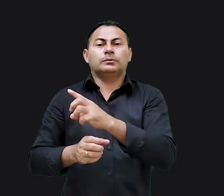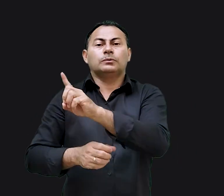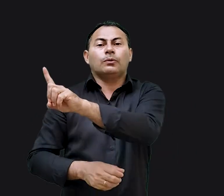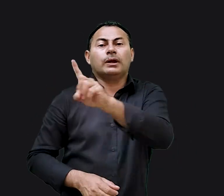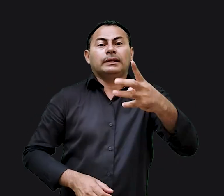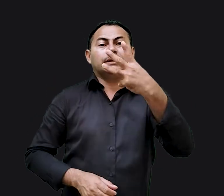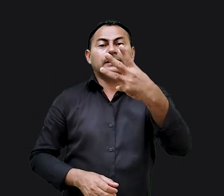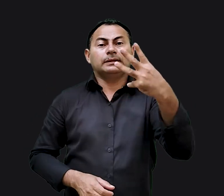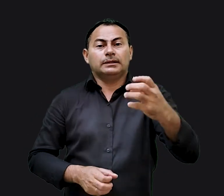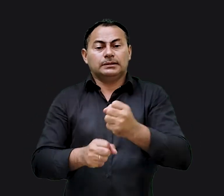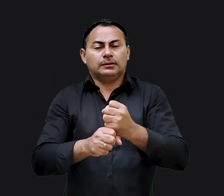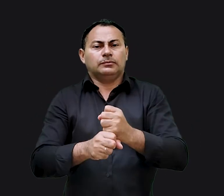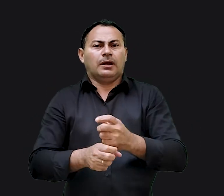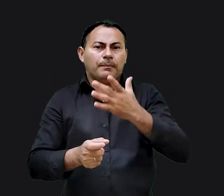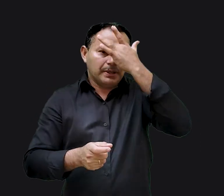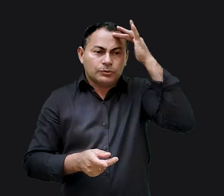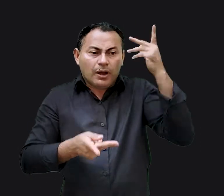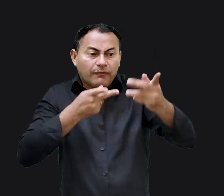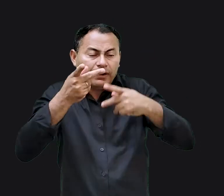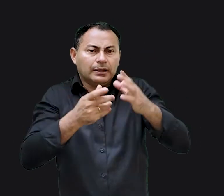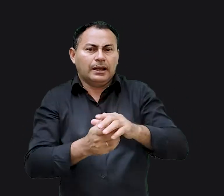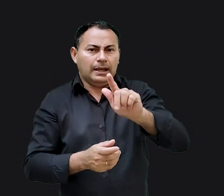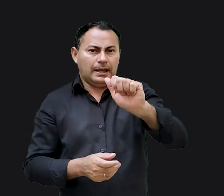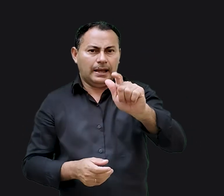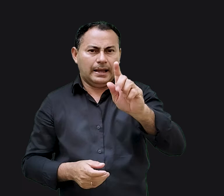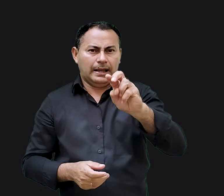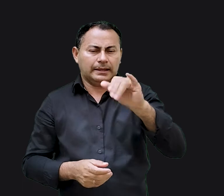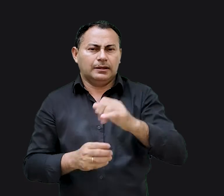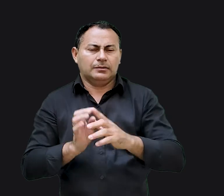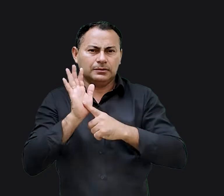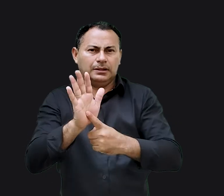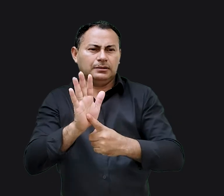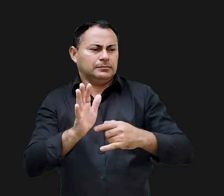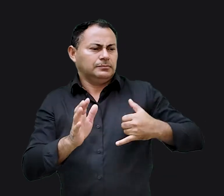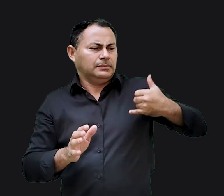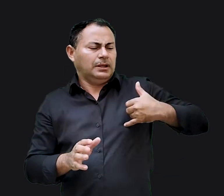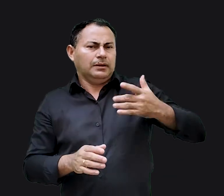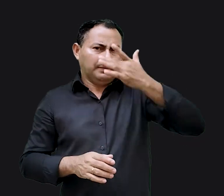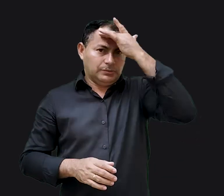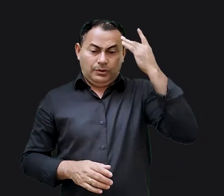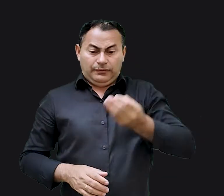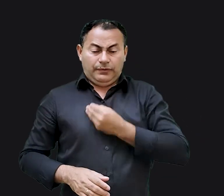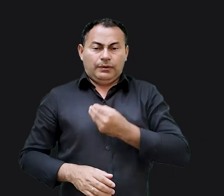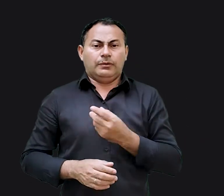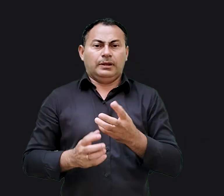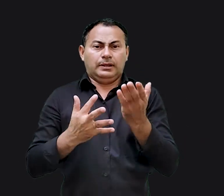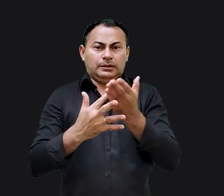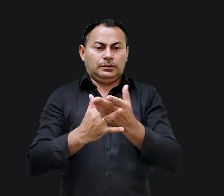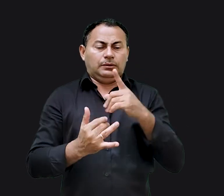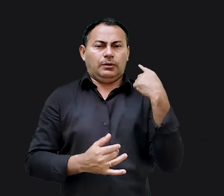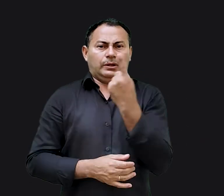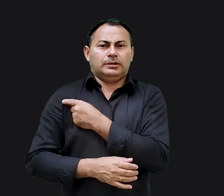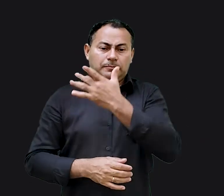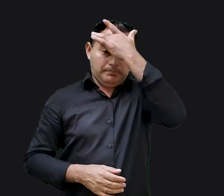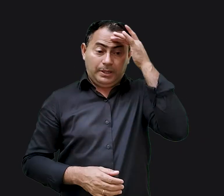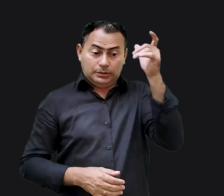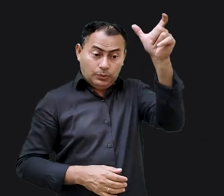anos. Alguns dizem que a águia representa a deidade. Este homem que viveu entre nós era totalmente homem